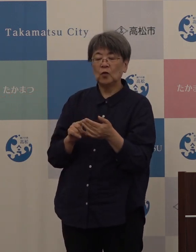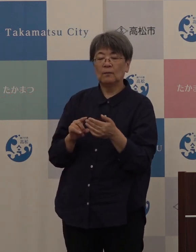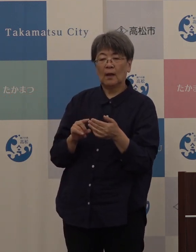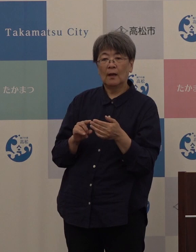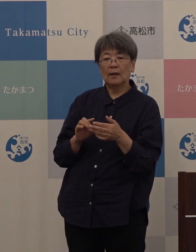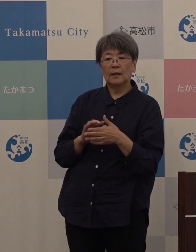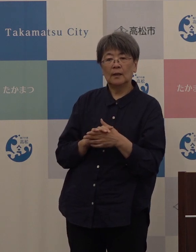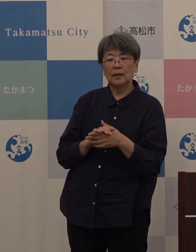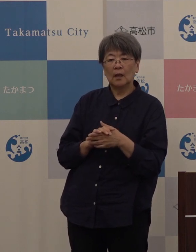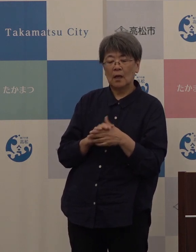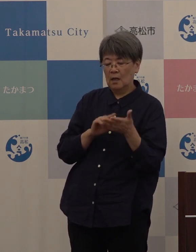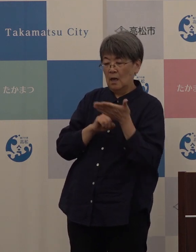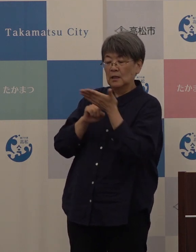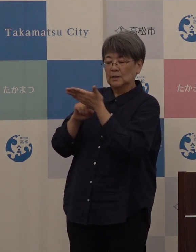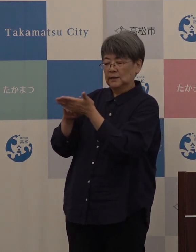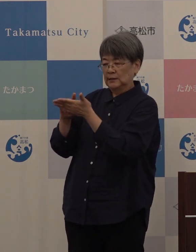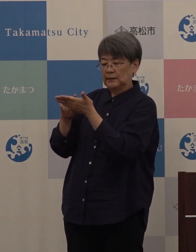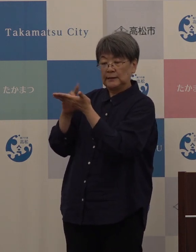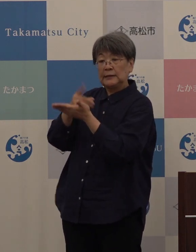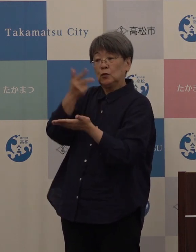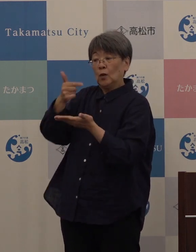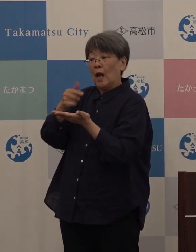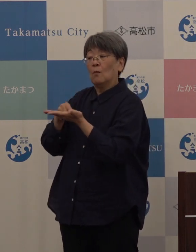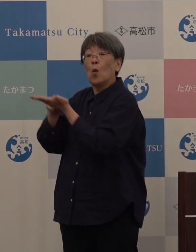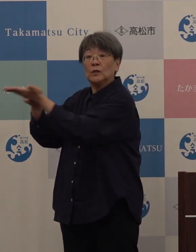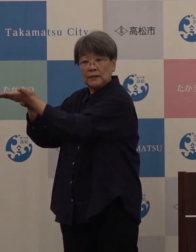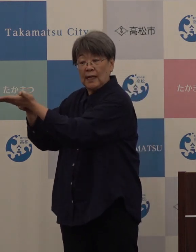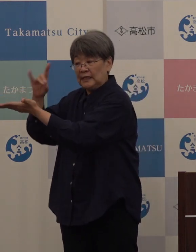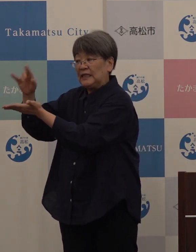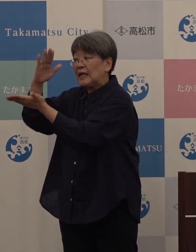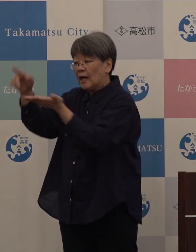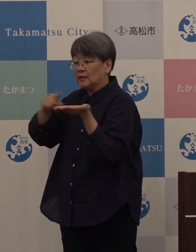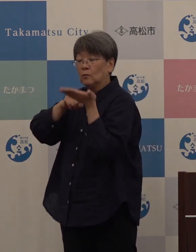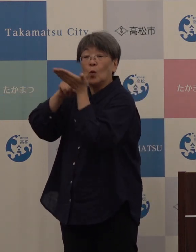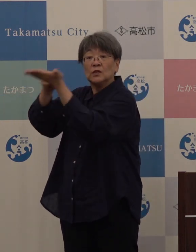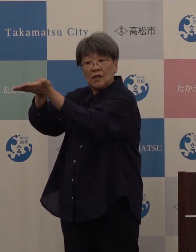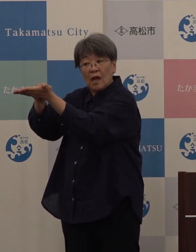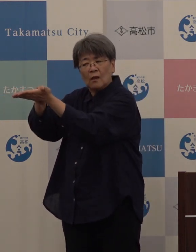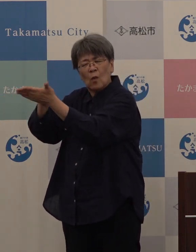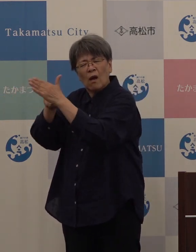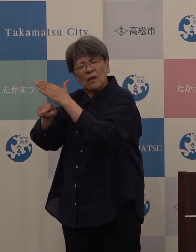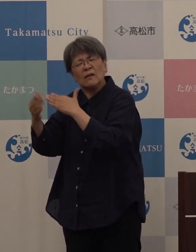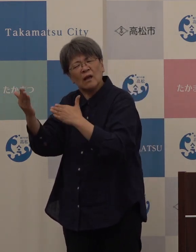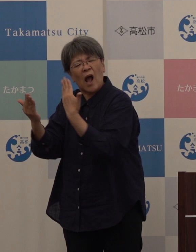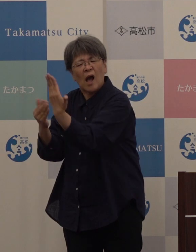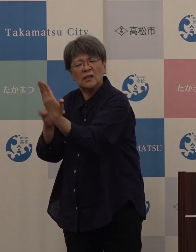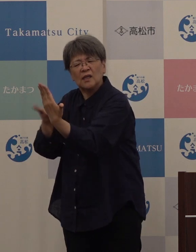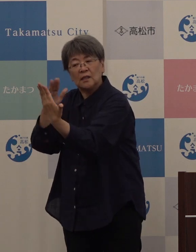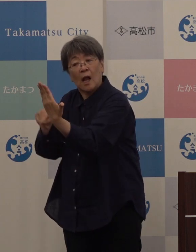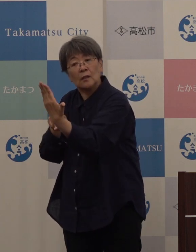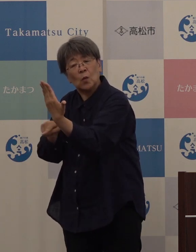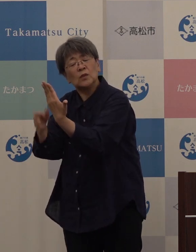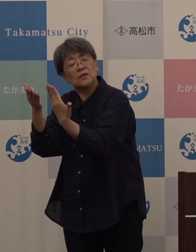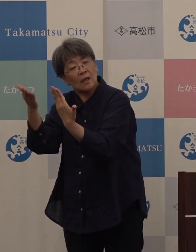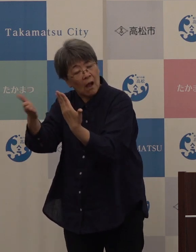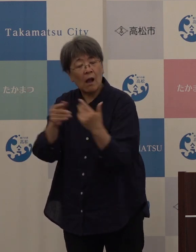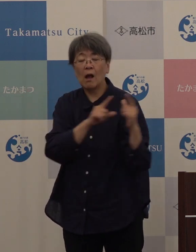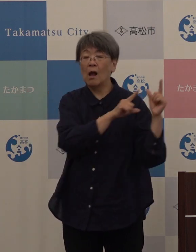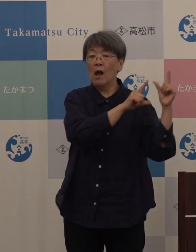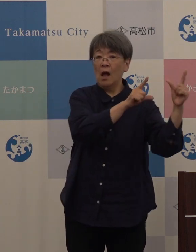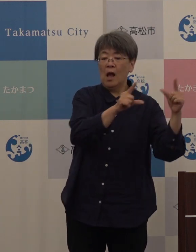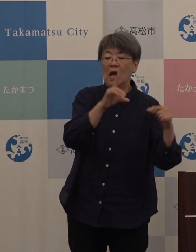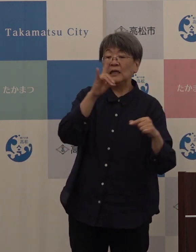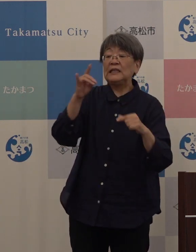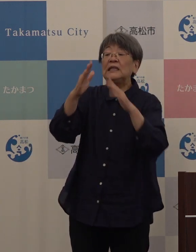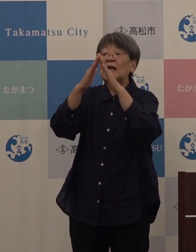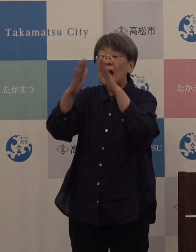市議に申し入れるとかではなく、その議会に申し入れとなったのはどうしてなんでしょうか。 議会関連業